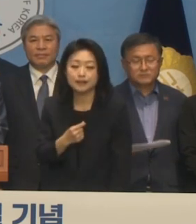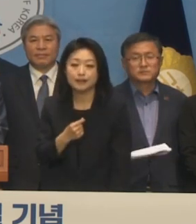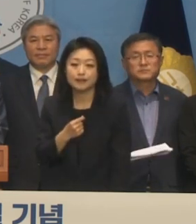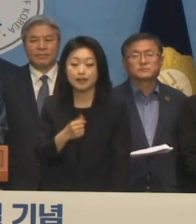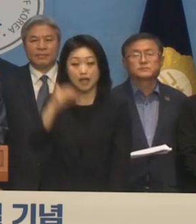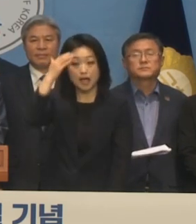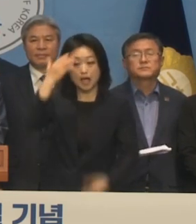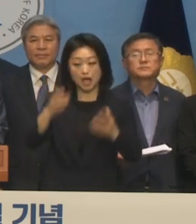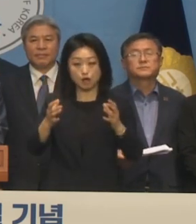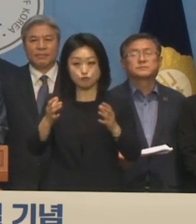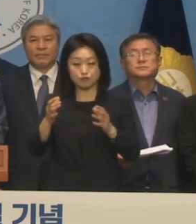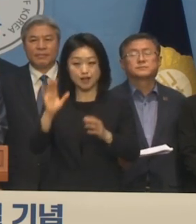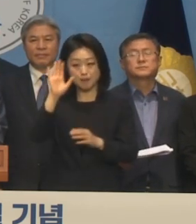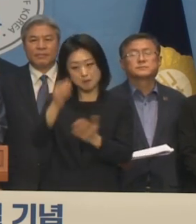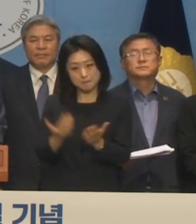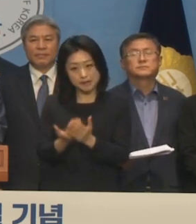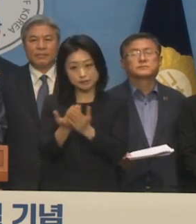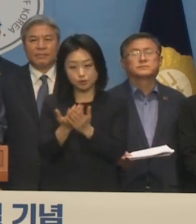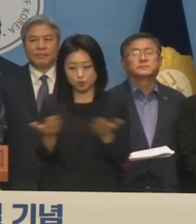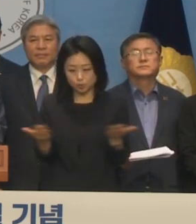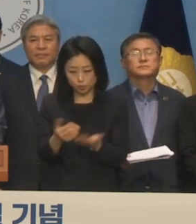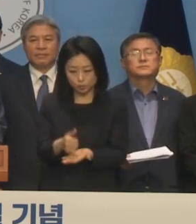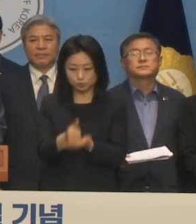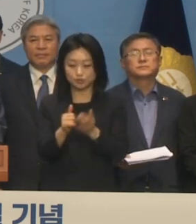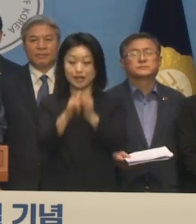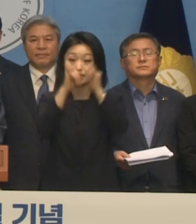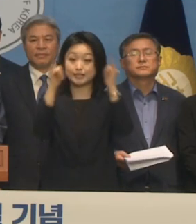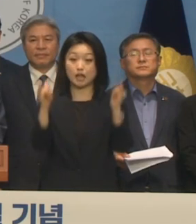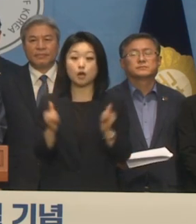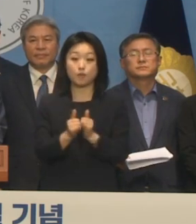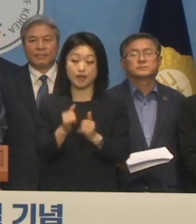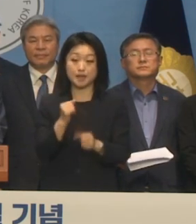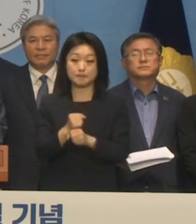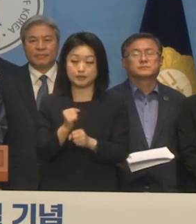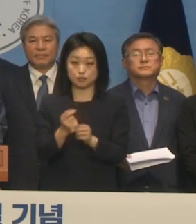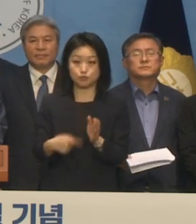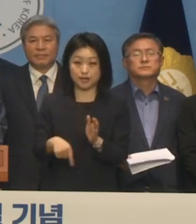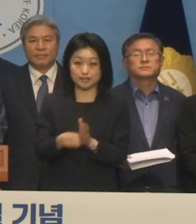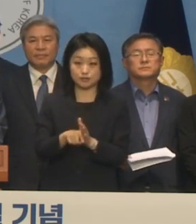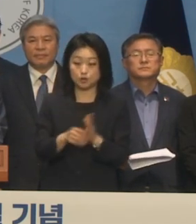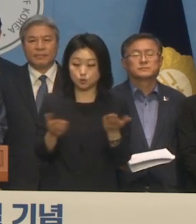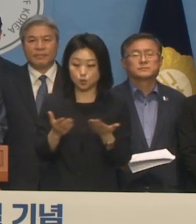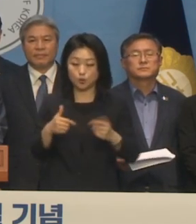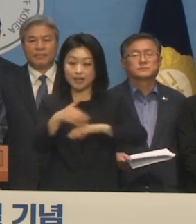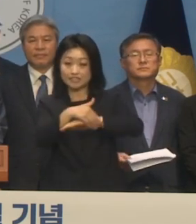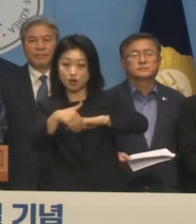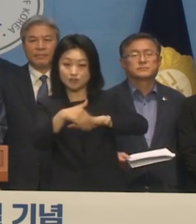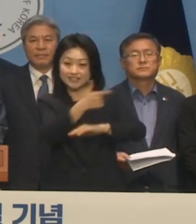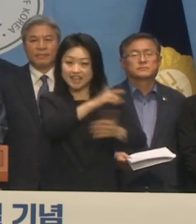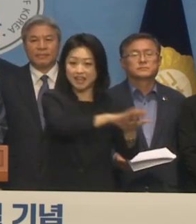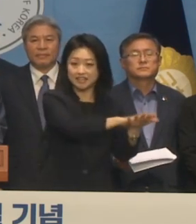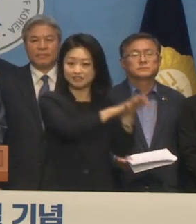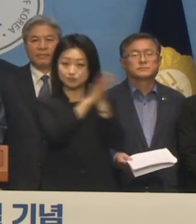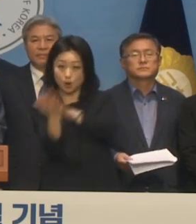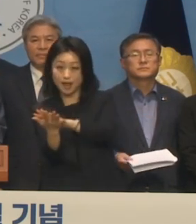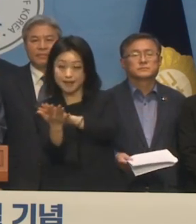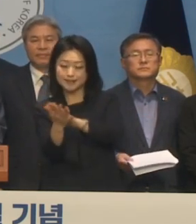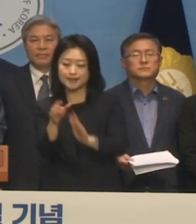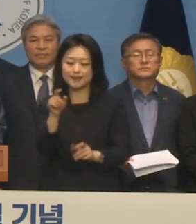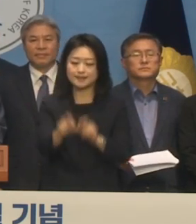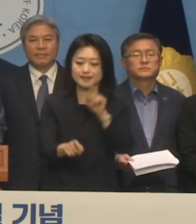지속가능한 대한민국을 만들고 노동 존중 사회가 실현될 수 있도록 노동 정책 대전환 과제